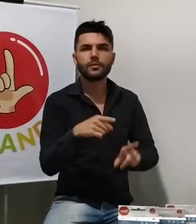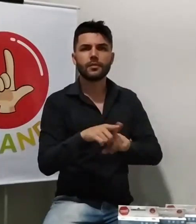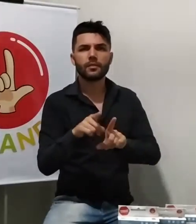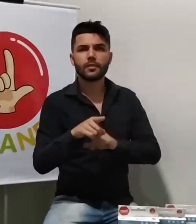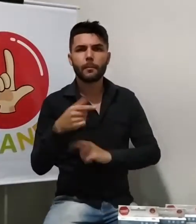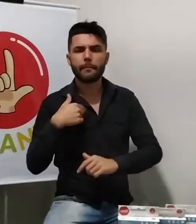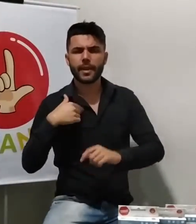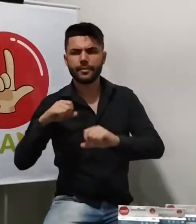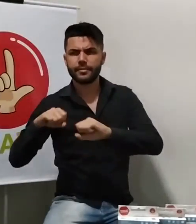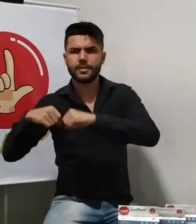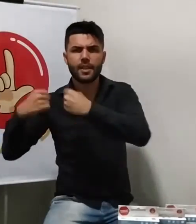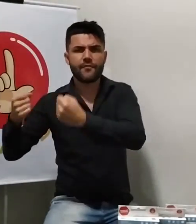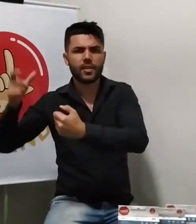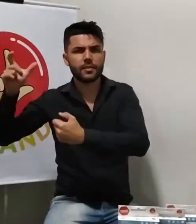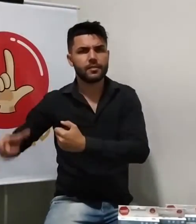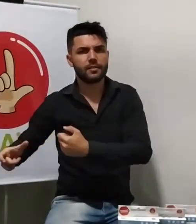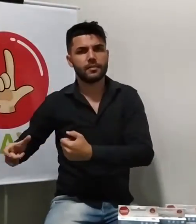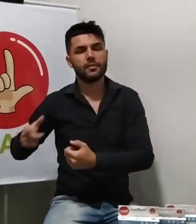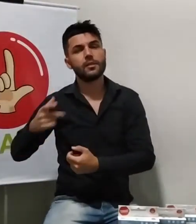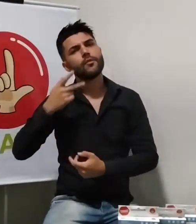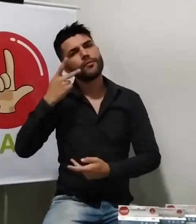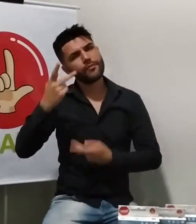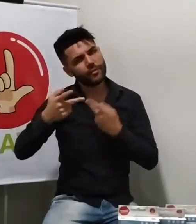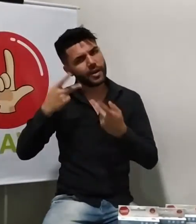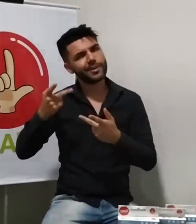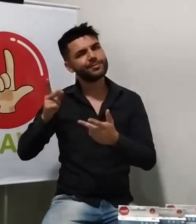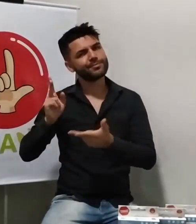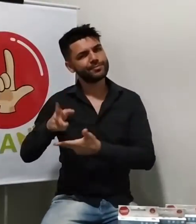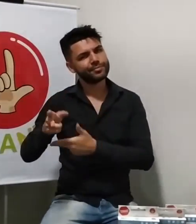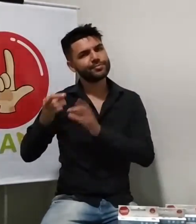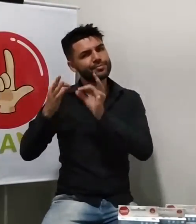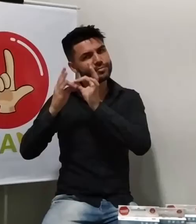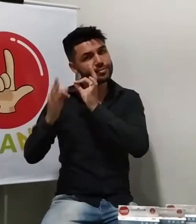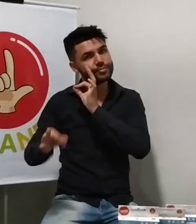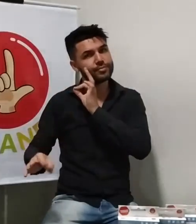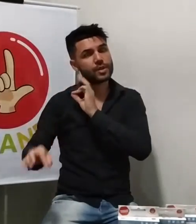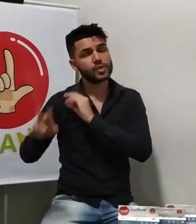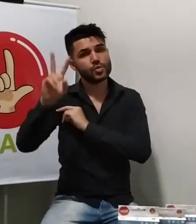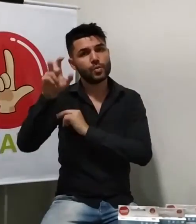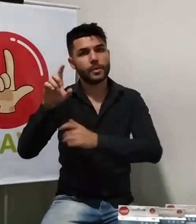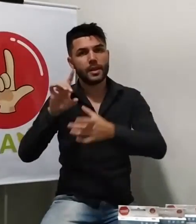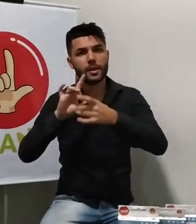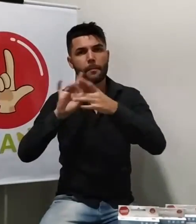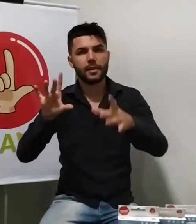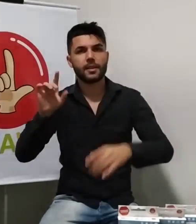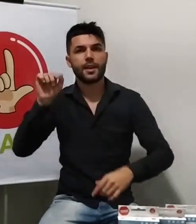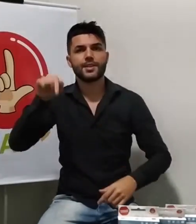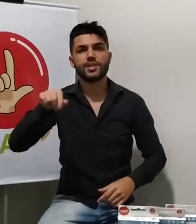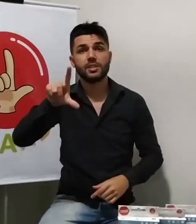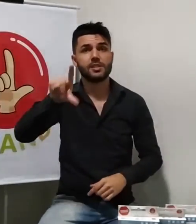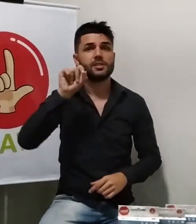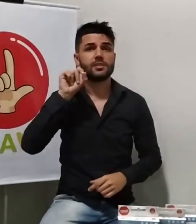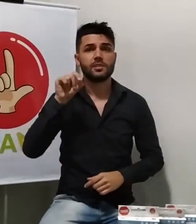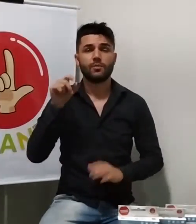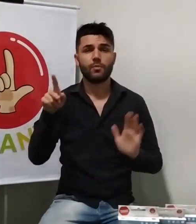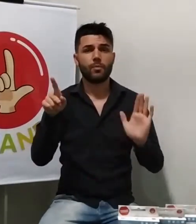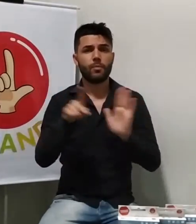defender, eu falo bastante sobre a nossa liberdade de decidir o nosso destino. A razão pela qual eu